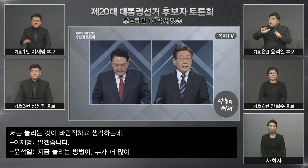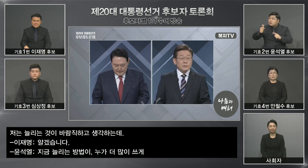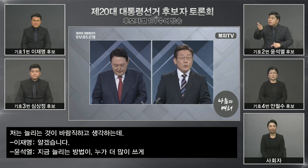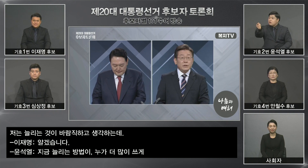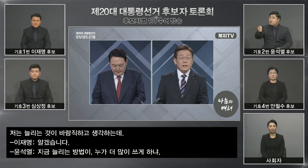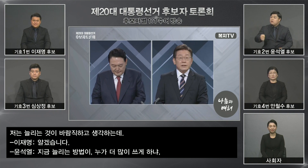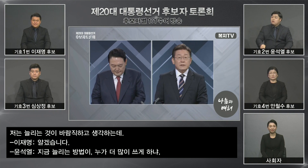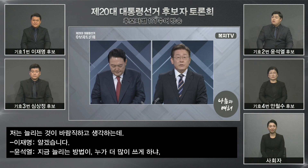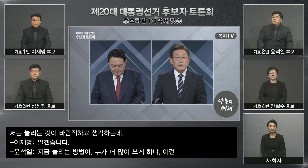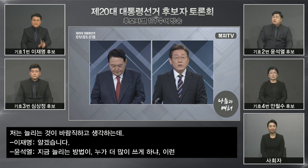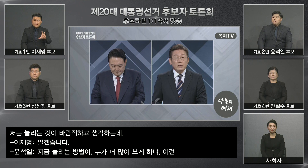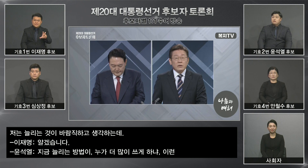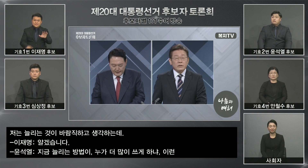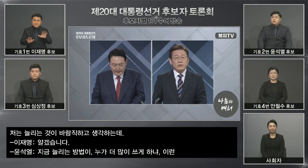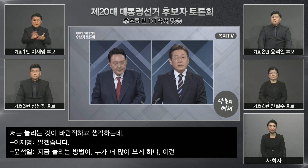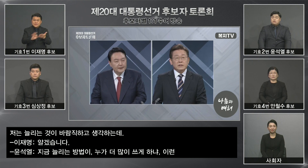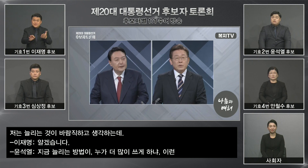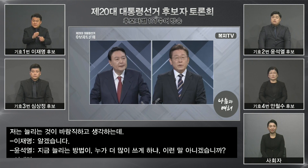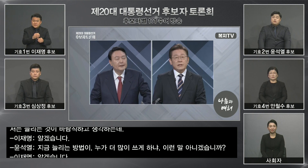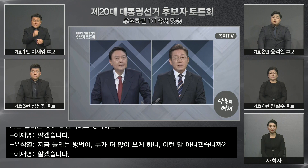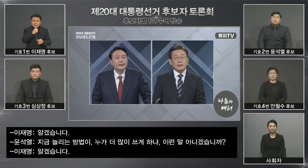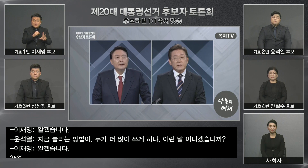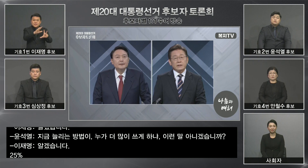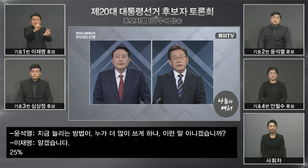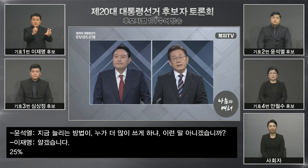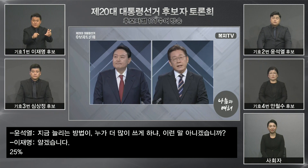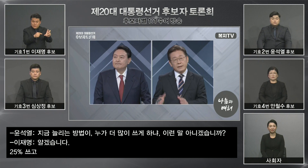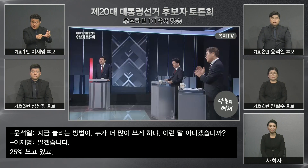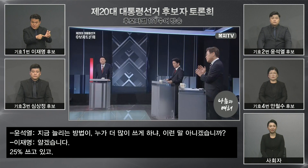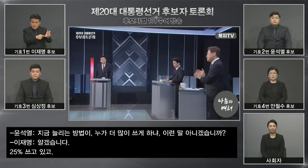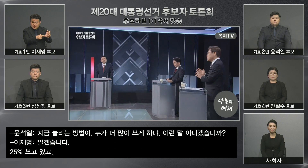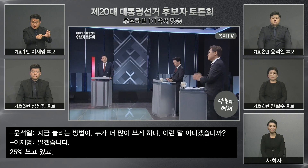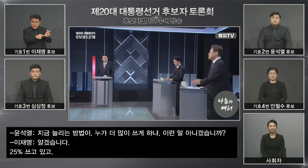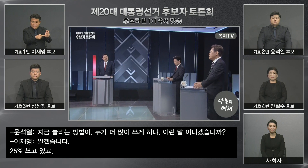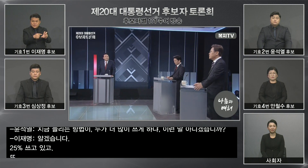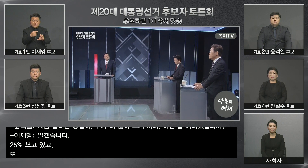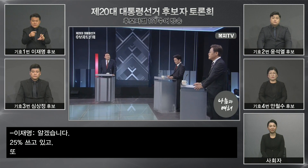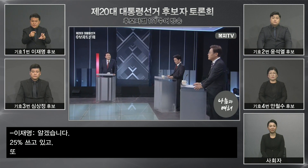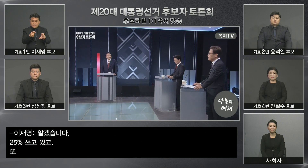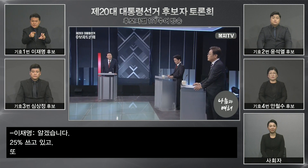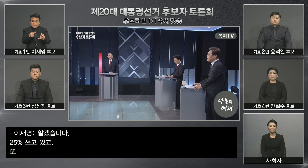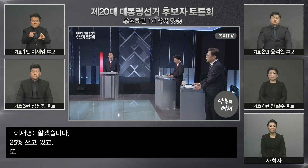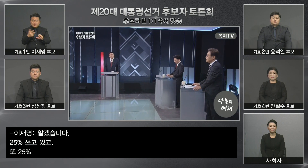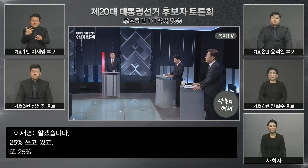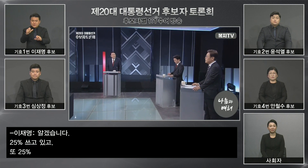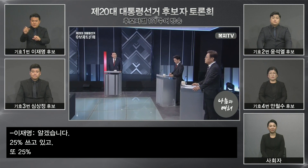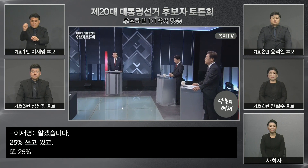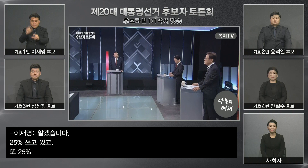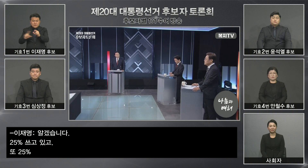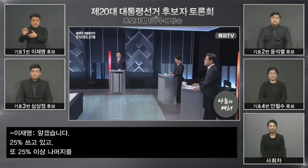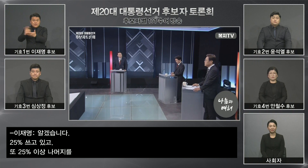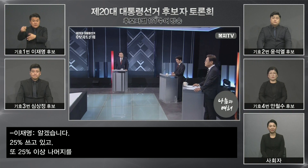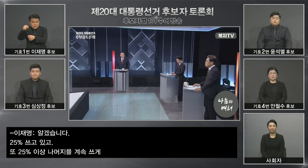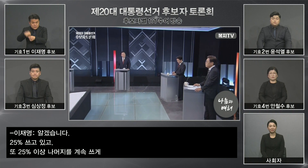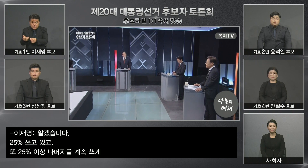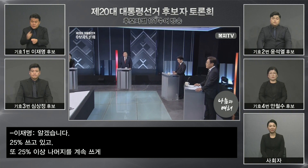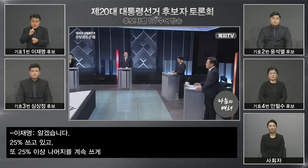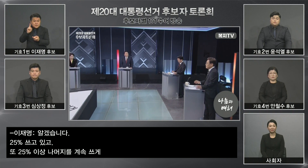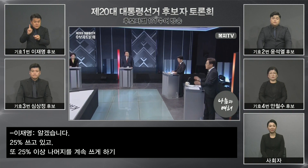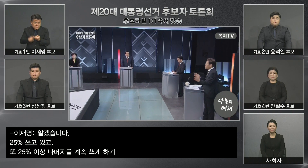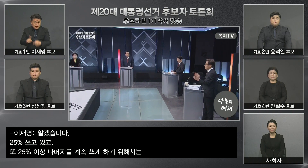알겠습니다. 25% 쓰고 있고 또 25% 이상의 나머지를 계속 쓰게 하기 위해서는 아까 제가 말씀드렸던